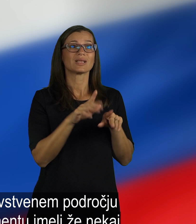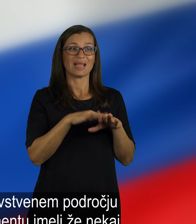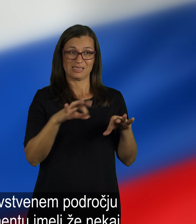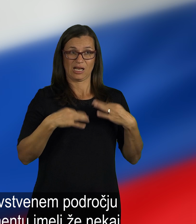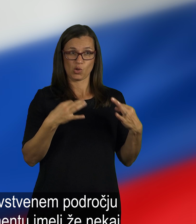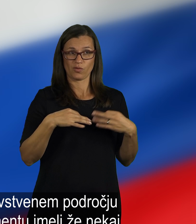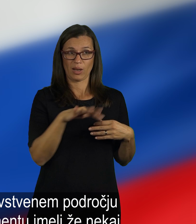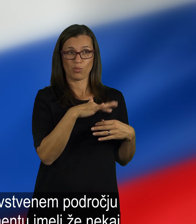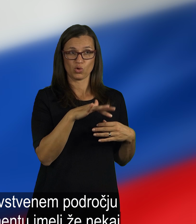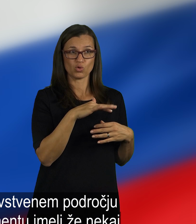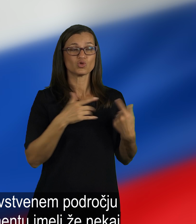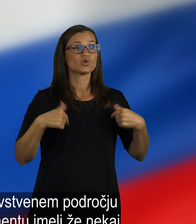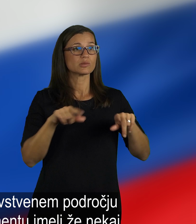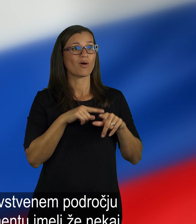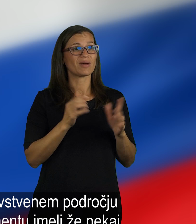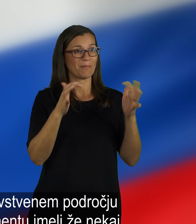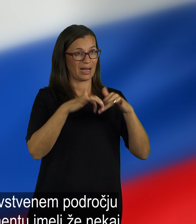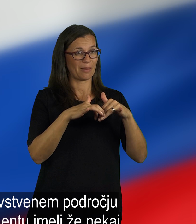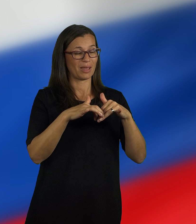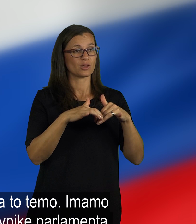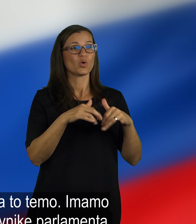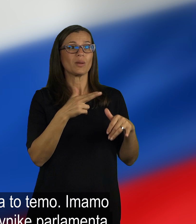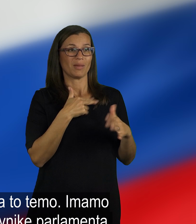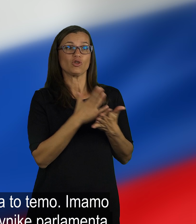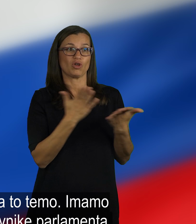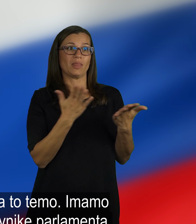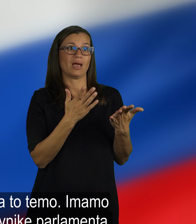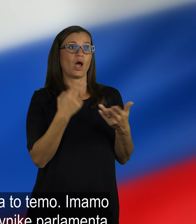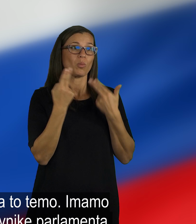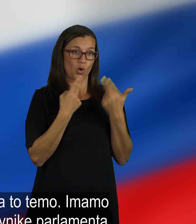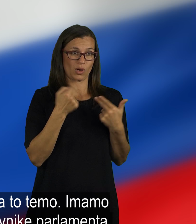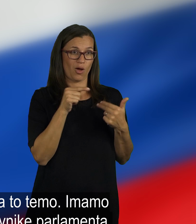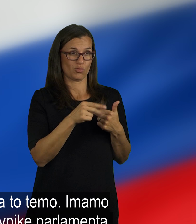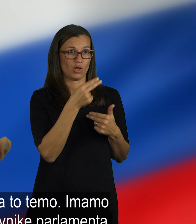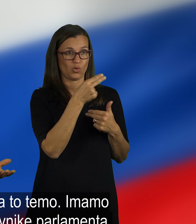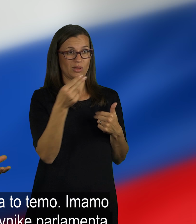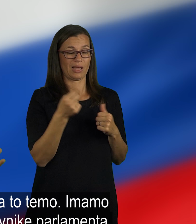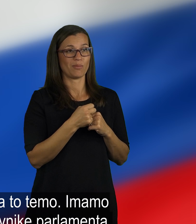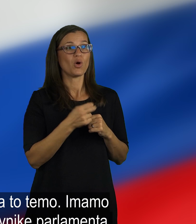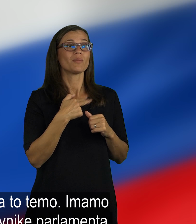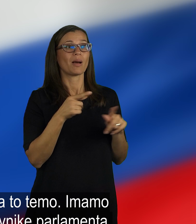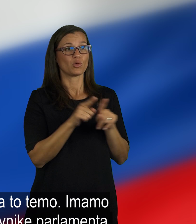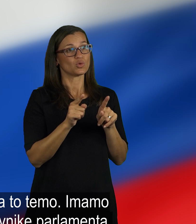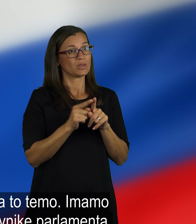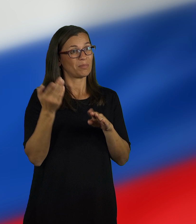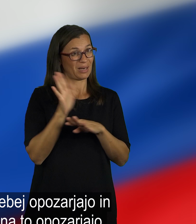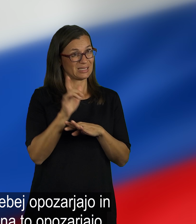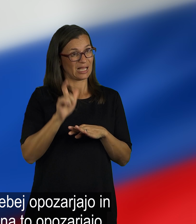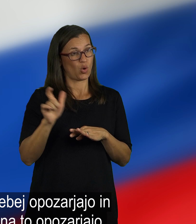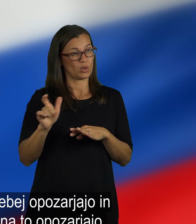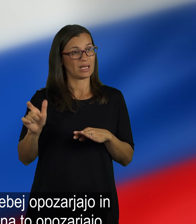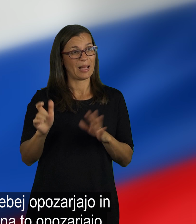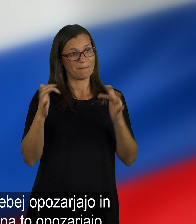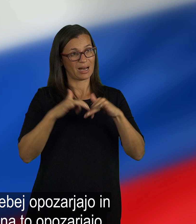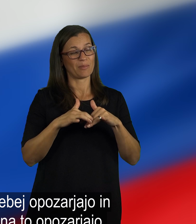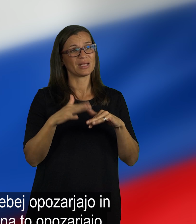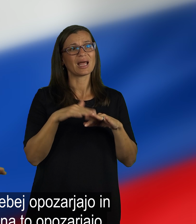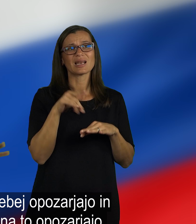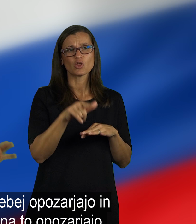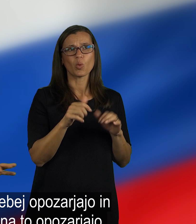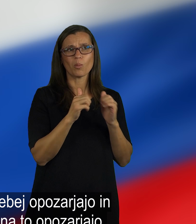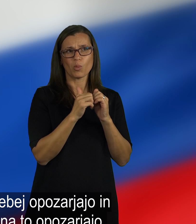področju smo v parlamentu imeli že nekaj obravnav na to temo. Imamo tudi predstavnike parlamenta, ki na to posebej